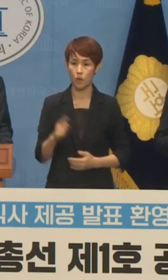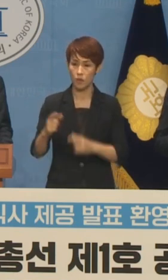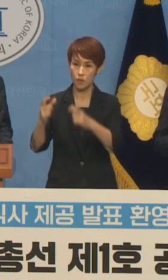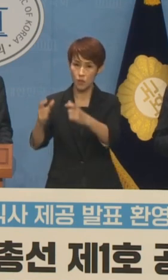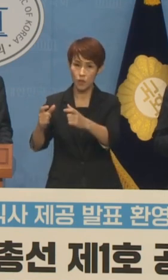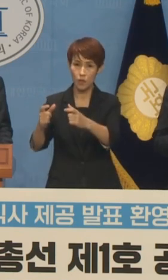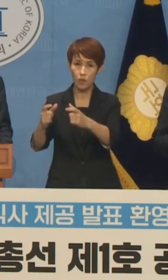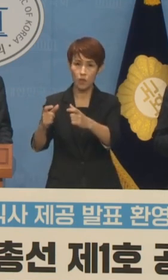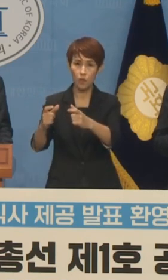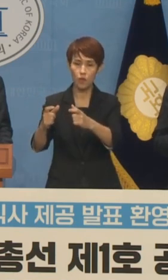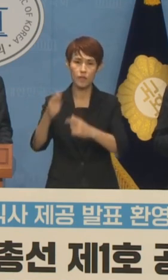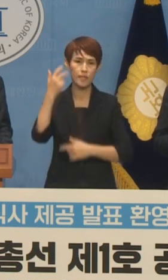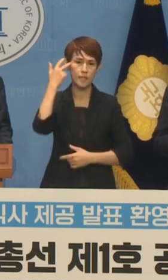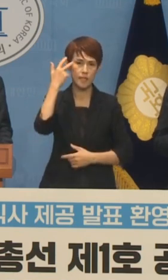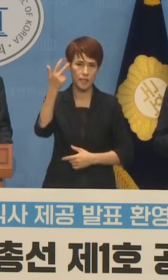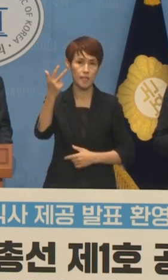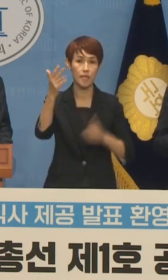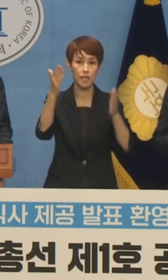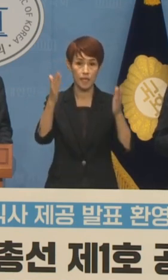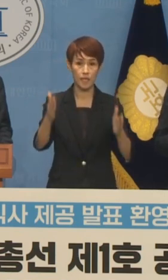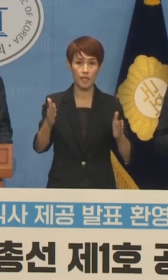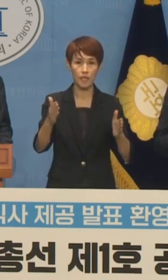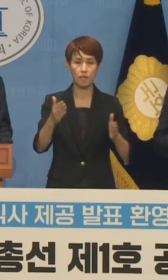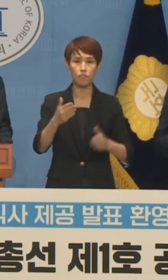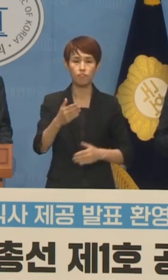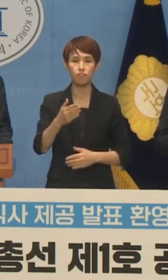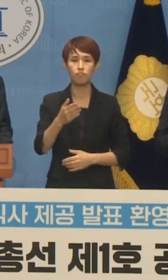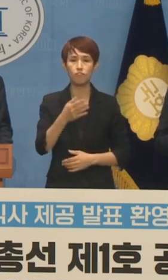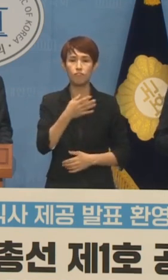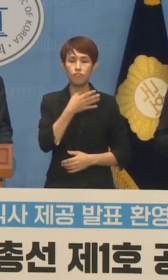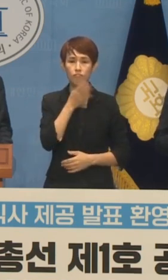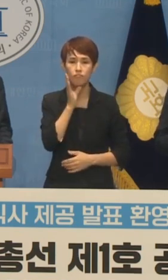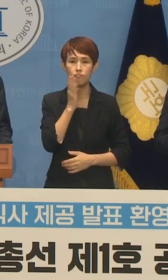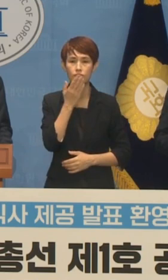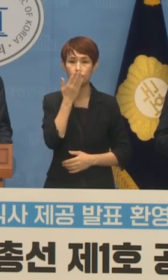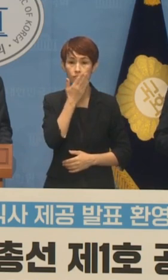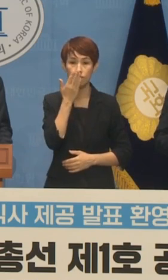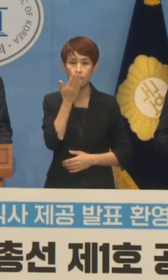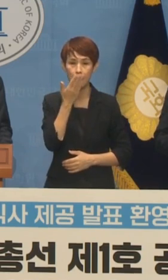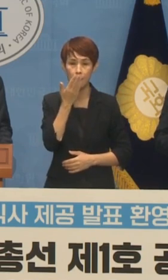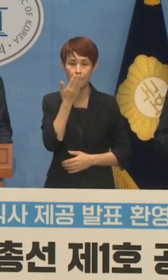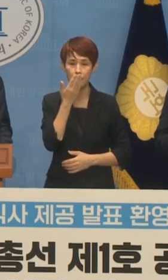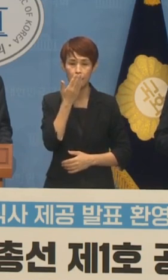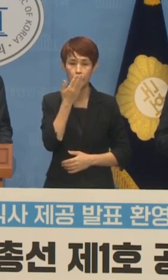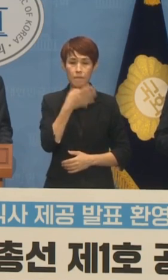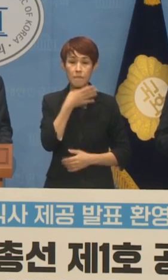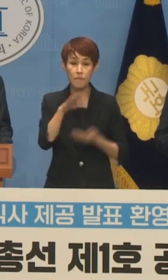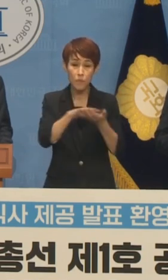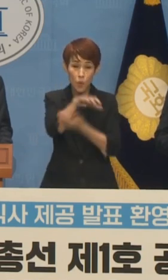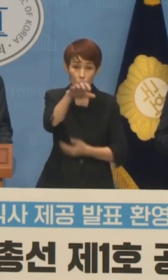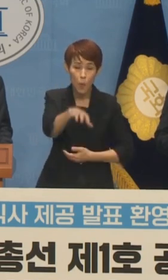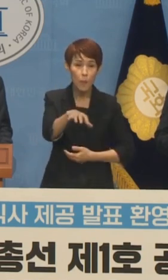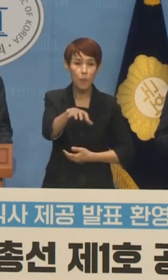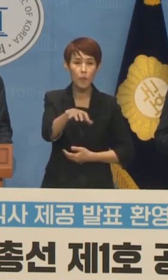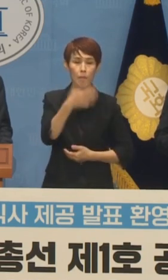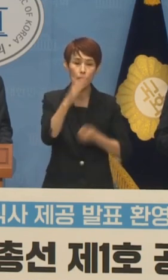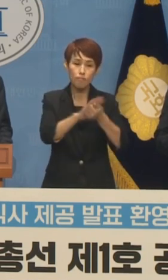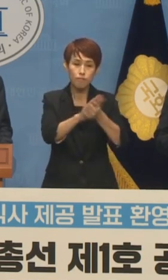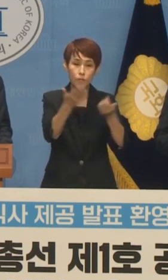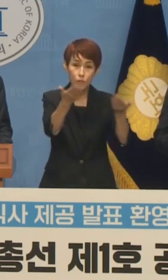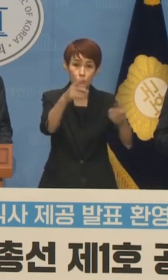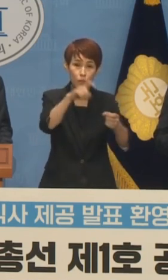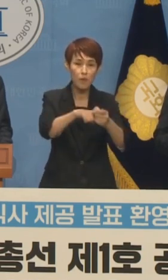지역에서는 7일 경로당 주 7일 점심 제공에 관한 시범 사업도 고민해